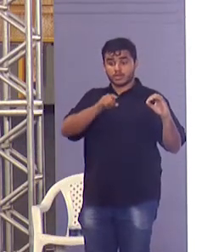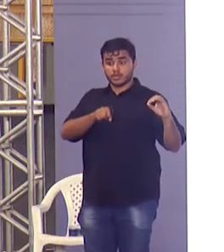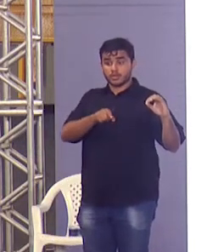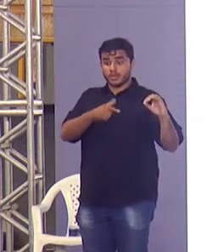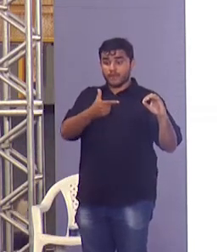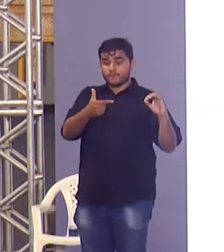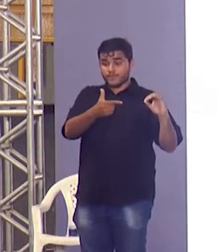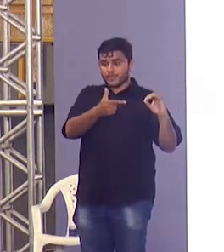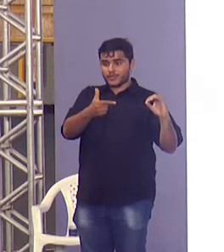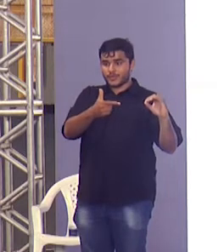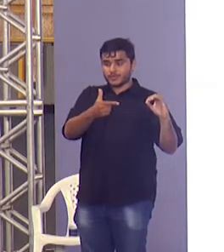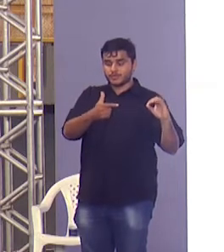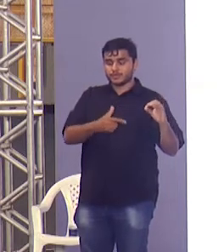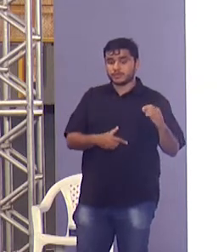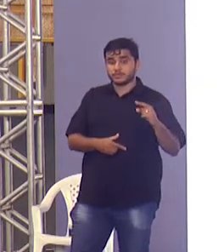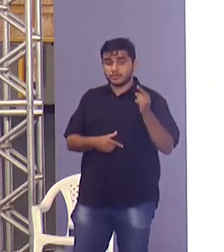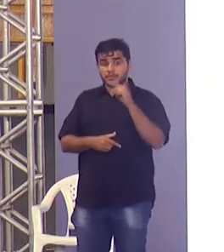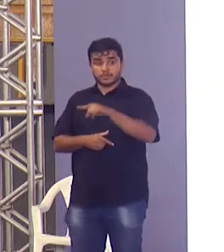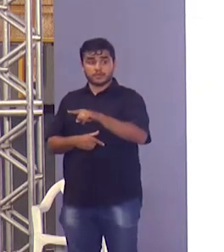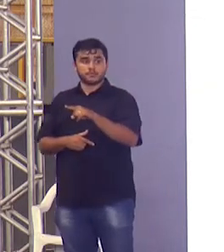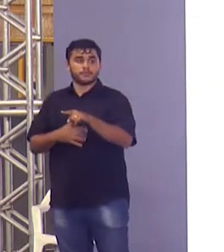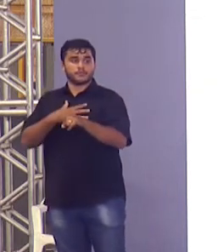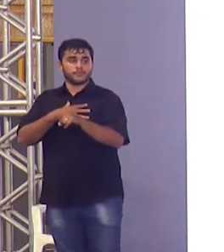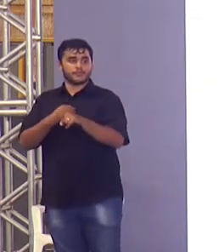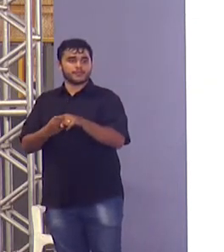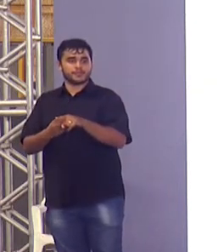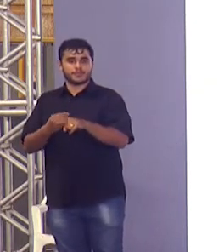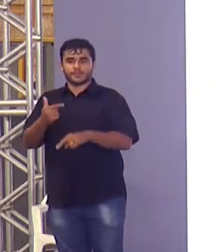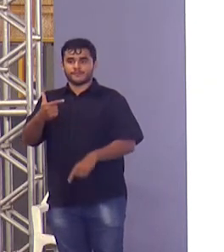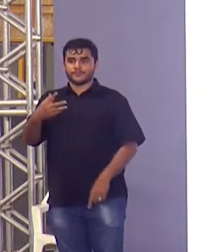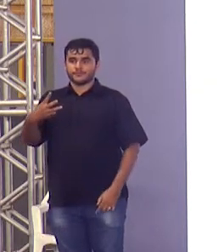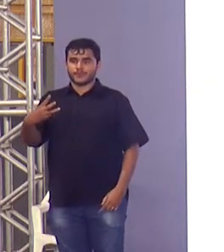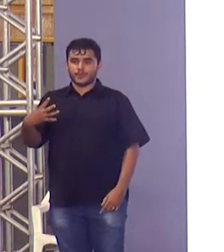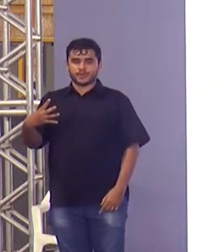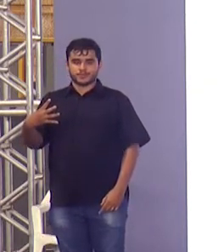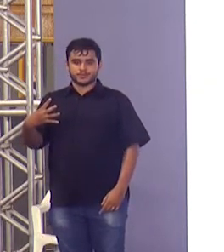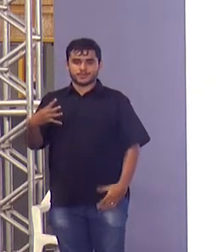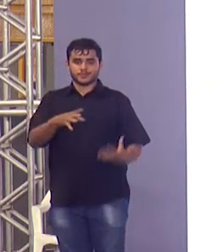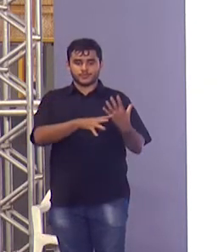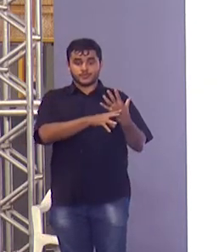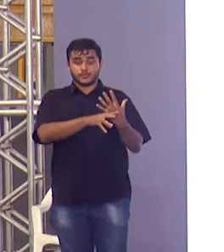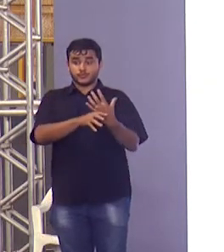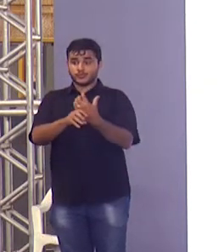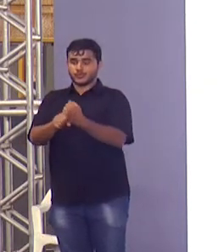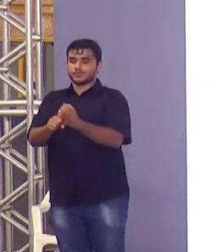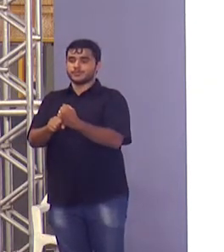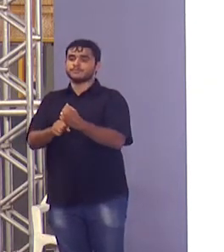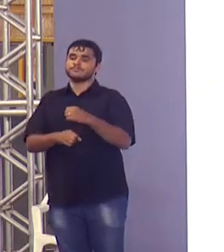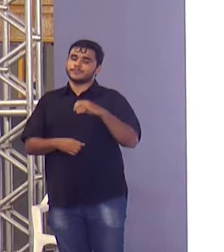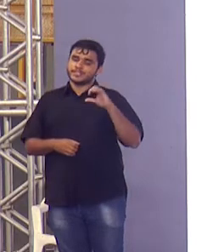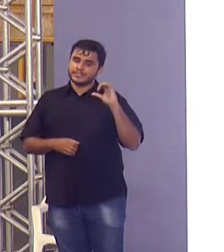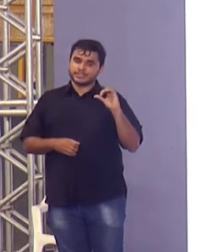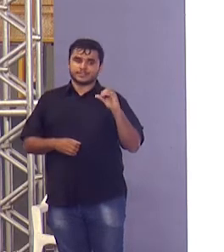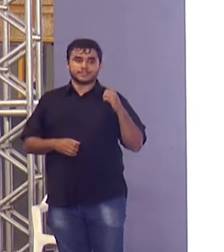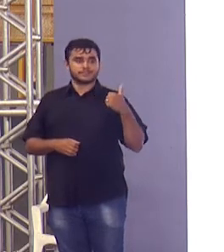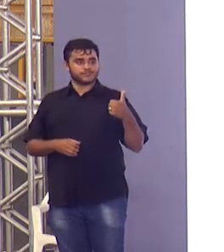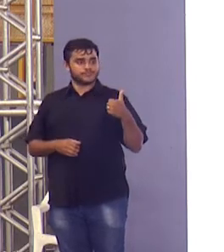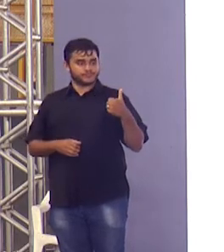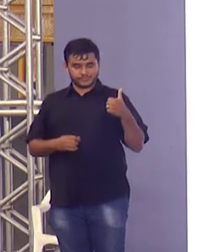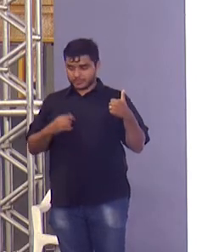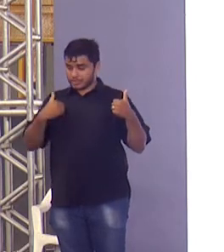22. E 13 mais 11, 24. Quando eu somar o 20